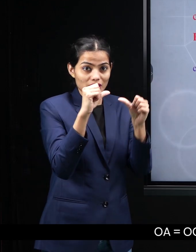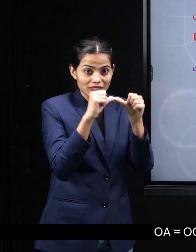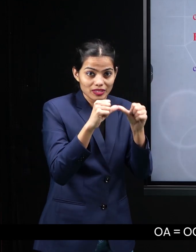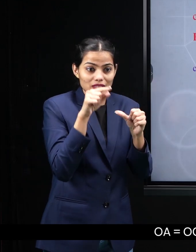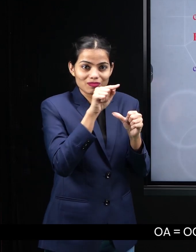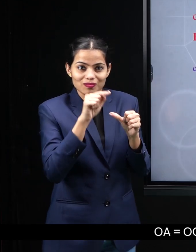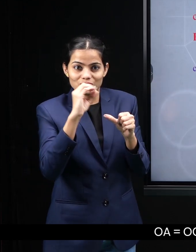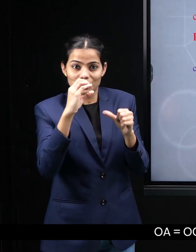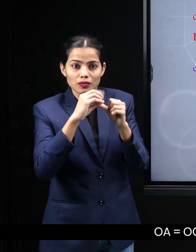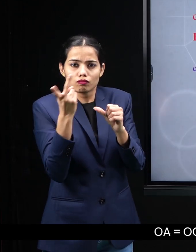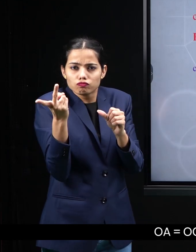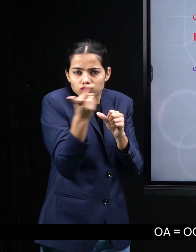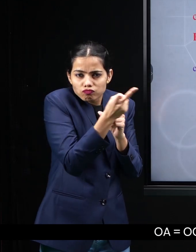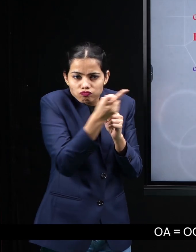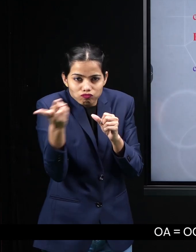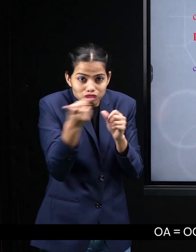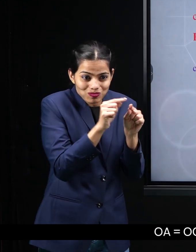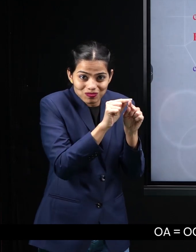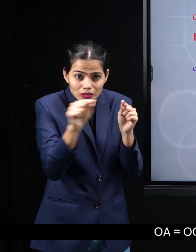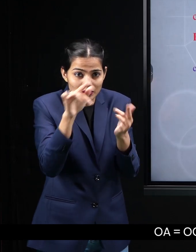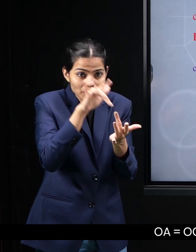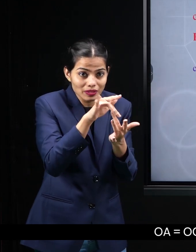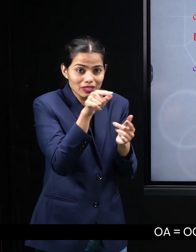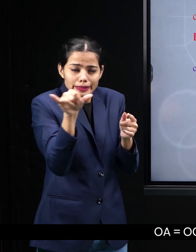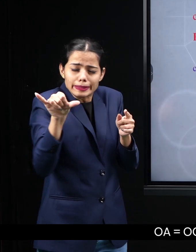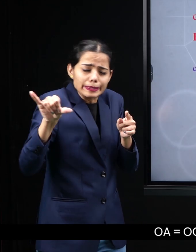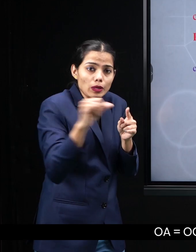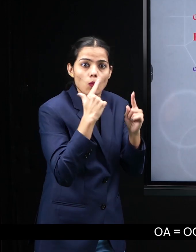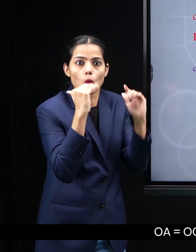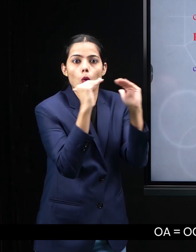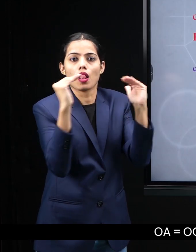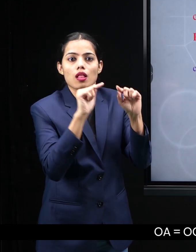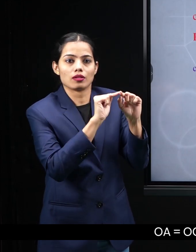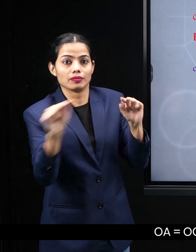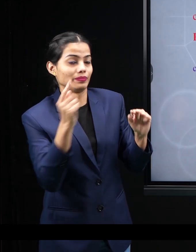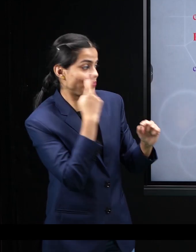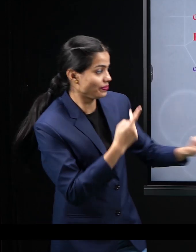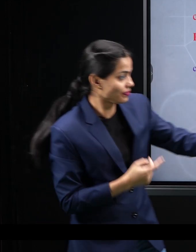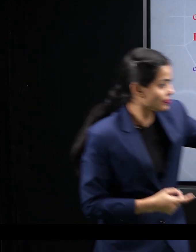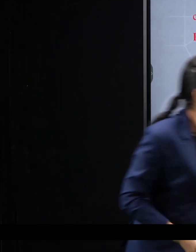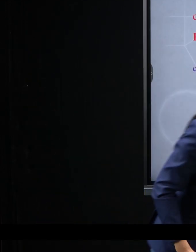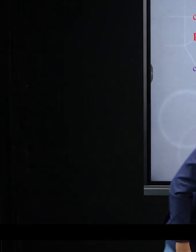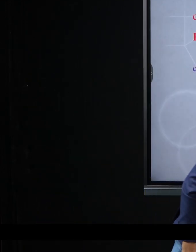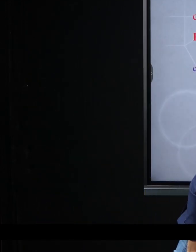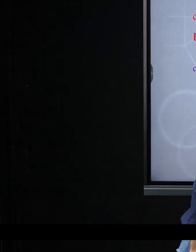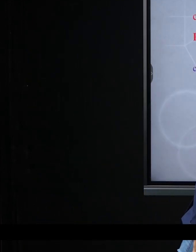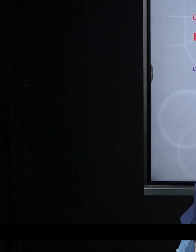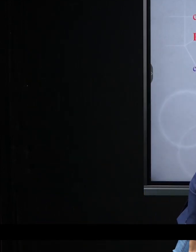OA ஈடு OC, அதாவது இரண்டும் ஒரே வட்டத்தின் ஆரங்கள். OB ஈடு OB,